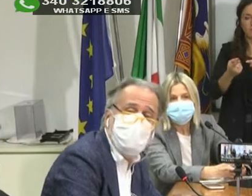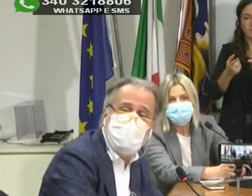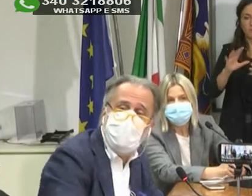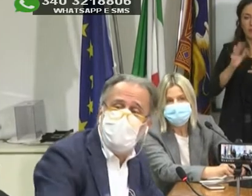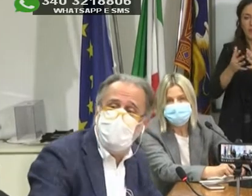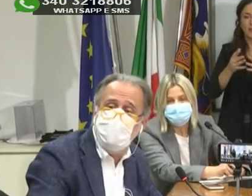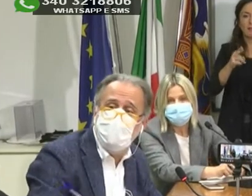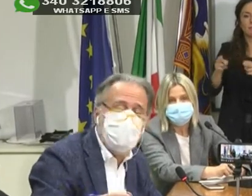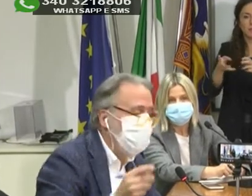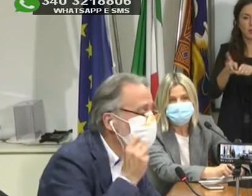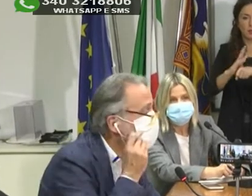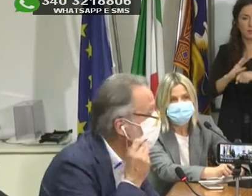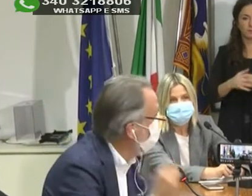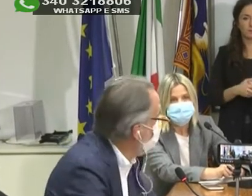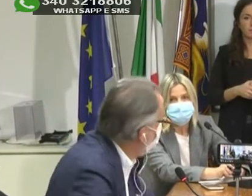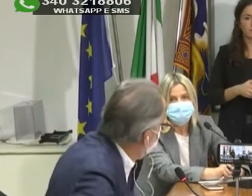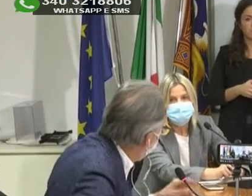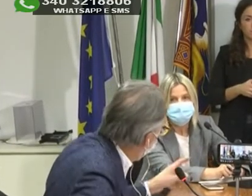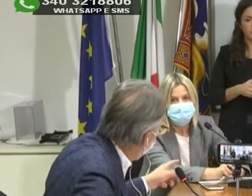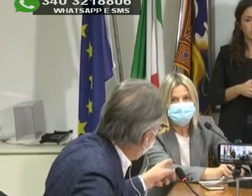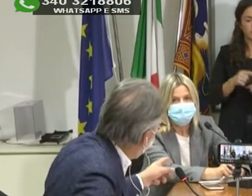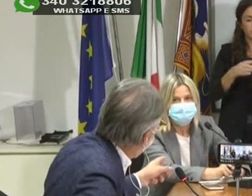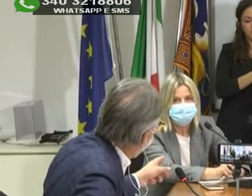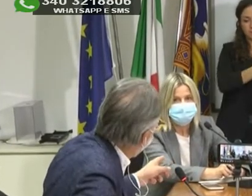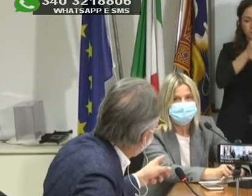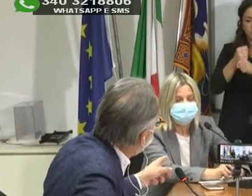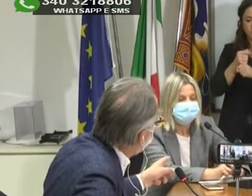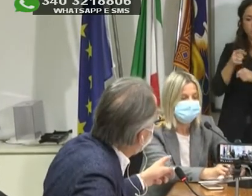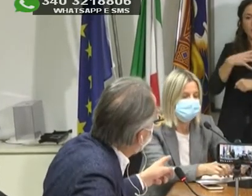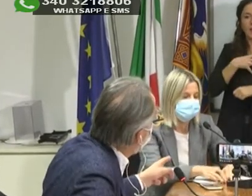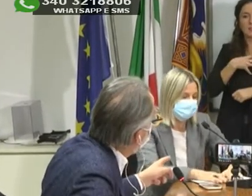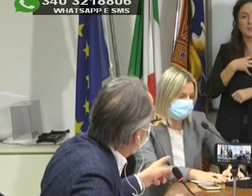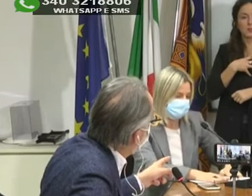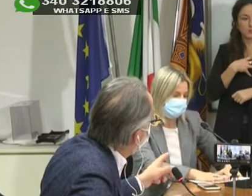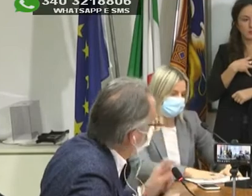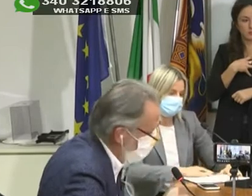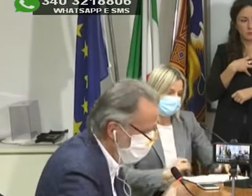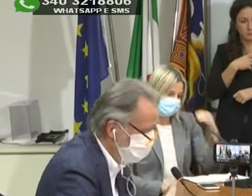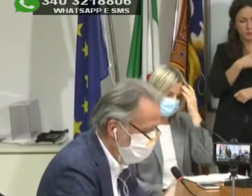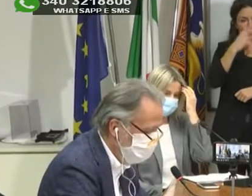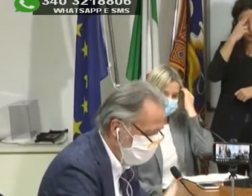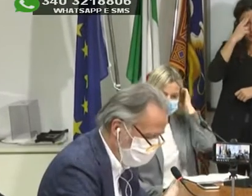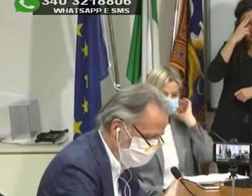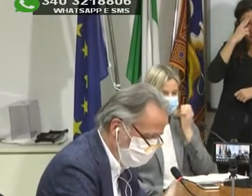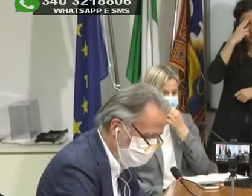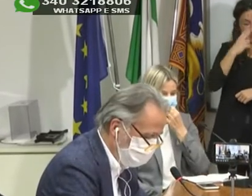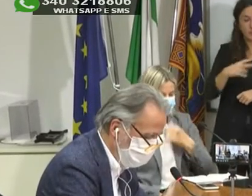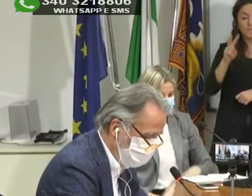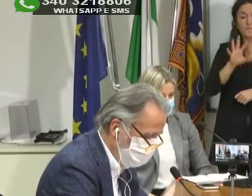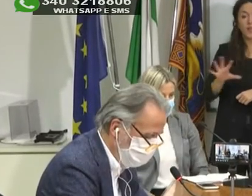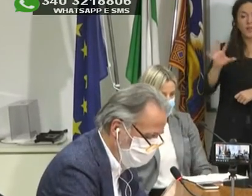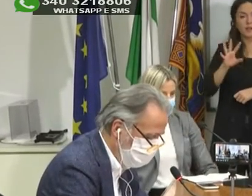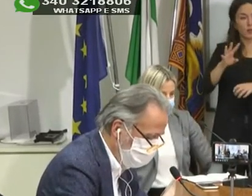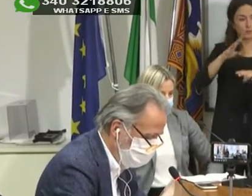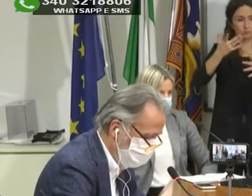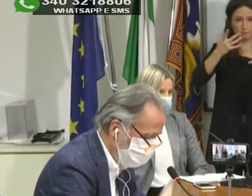Non vedo altre mani... alzate, quindi lascerei la parola all'assessore. Sì, ricordiamoci che il Veneto è una rete,